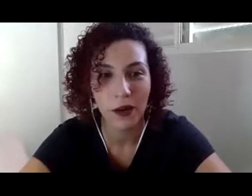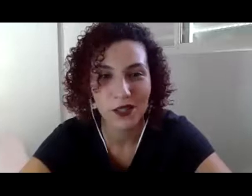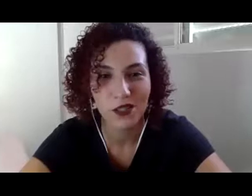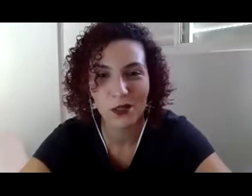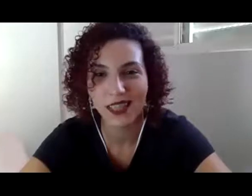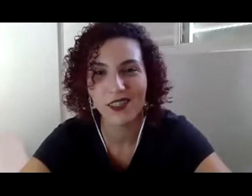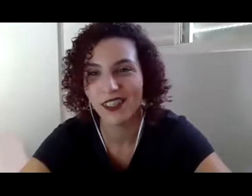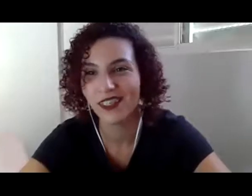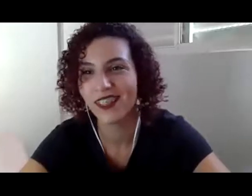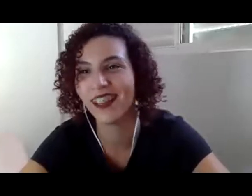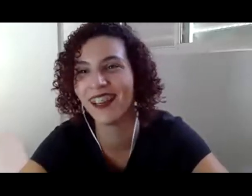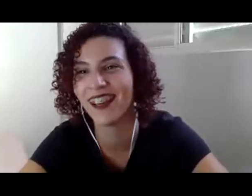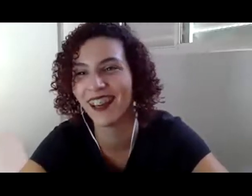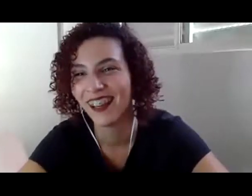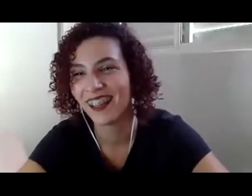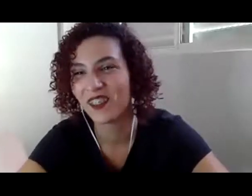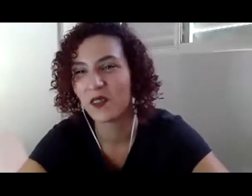Eu apanho disso aqui, gente.